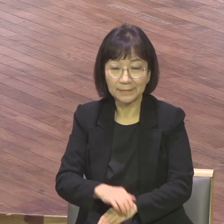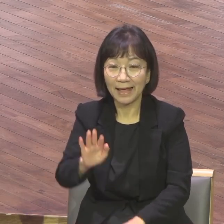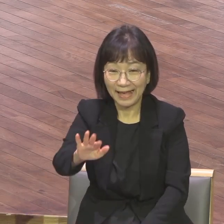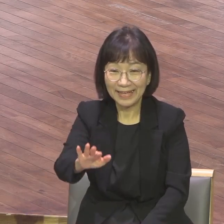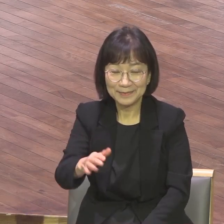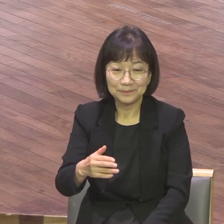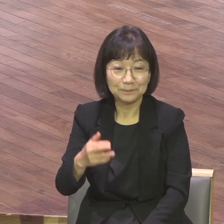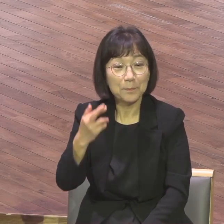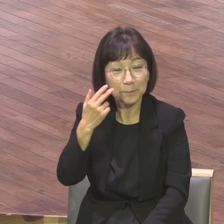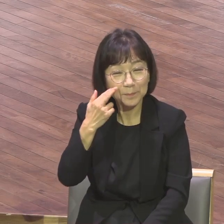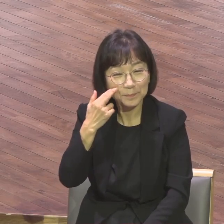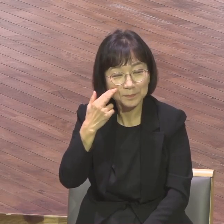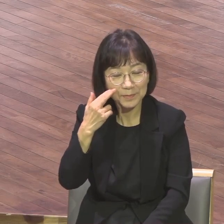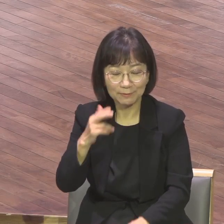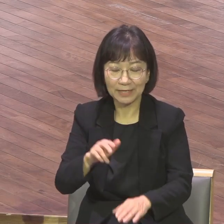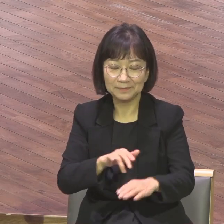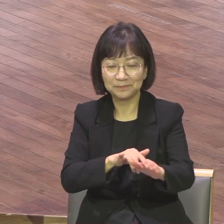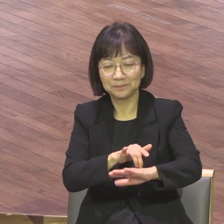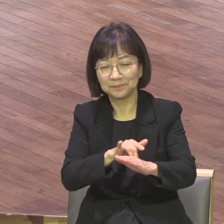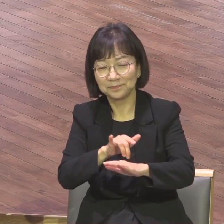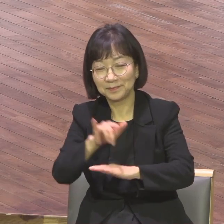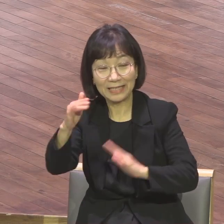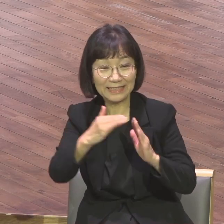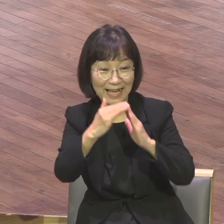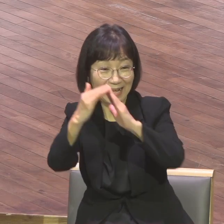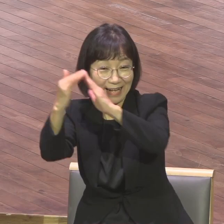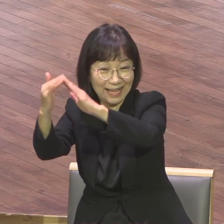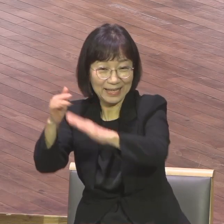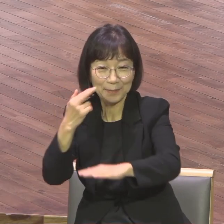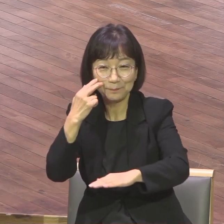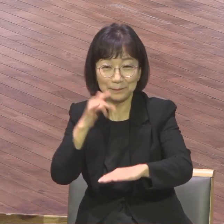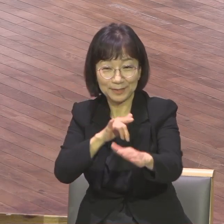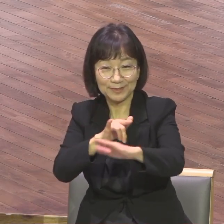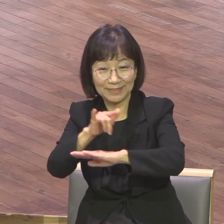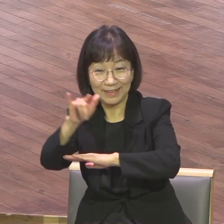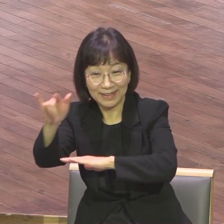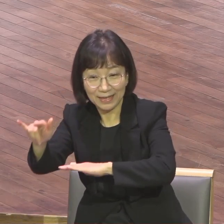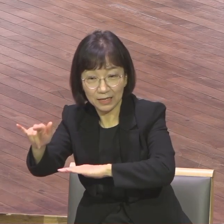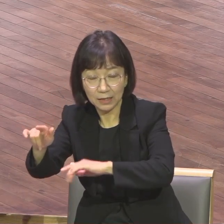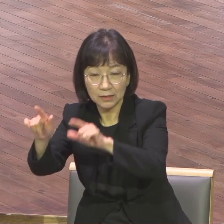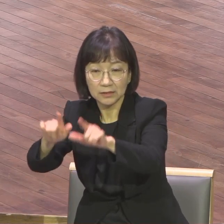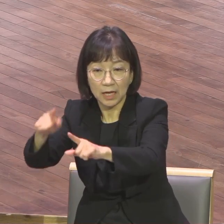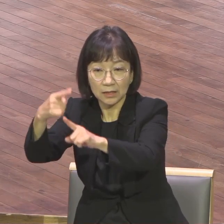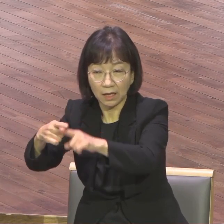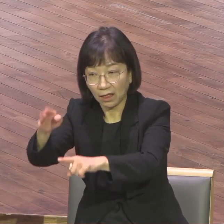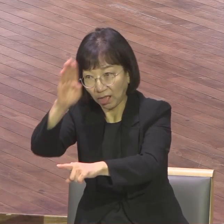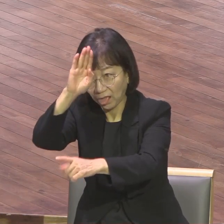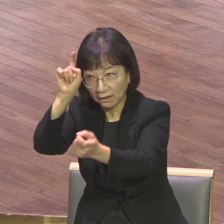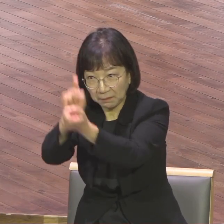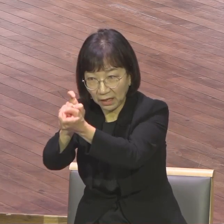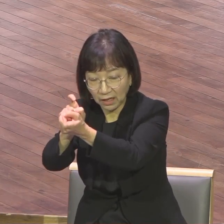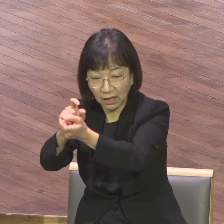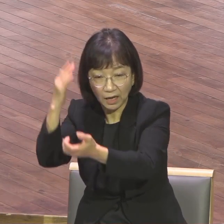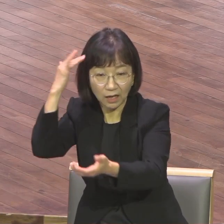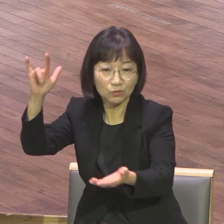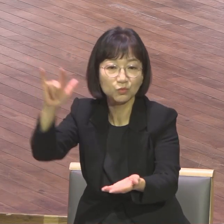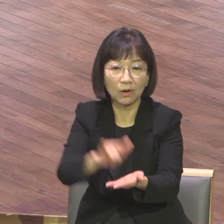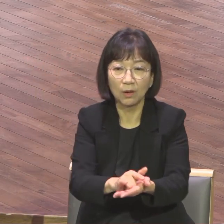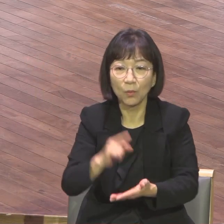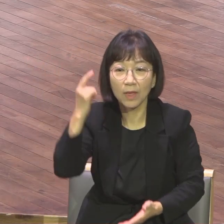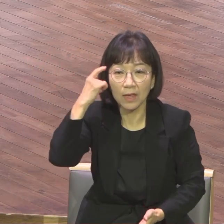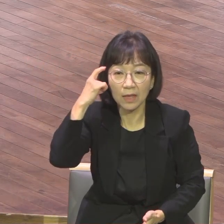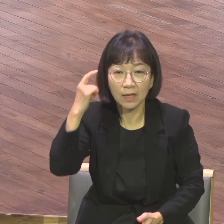한국 옵니까? 한국, 왜 한국 옵니까? 한국에처럼 편리하게 치료할 수 있는 데가